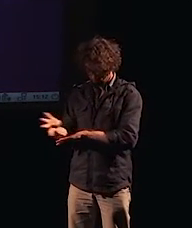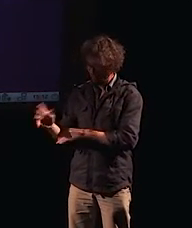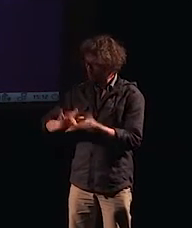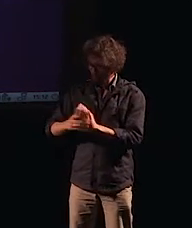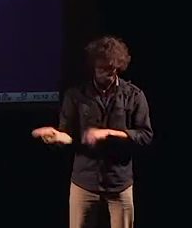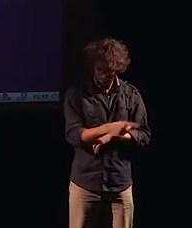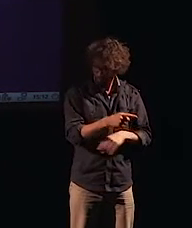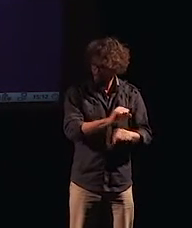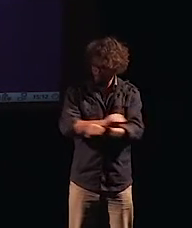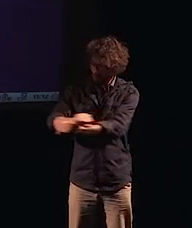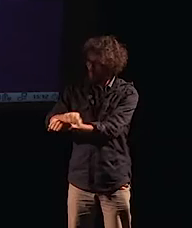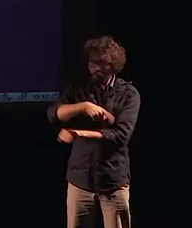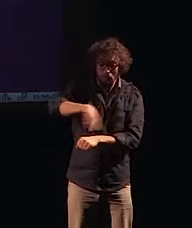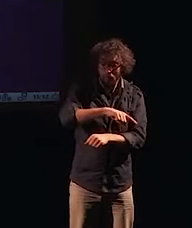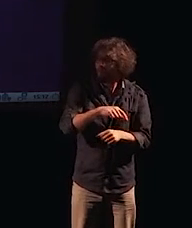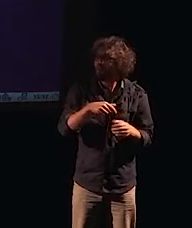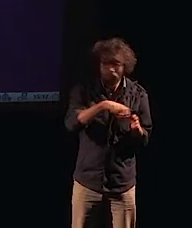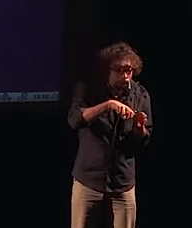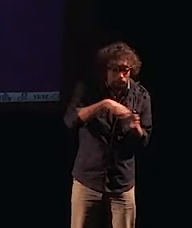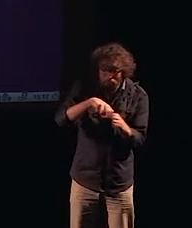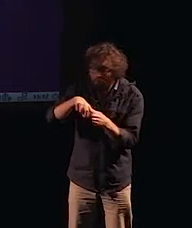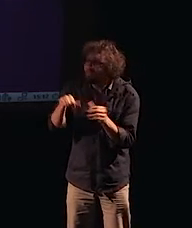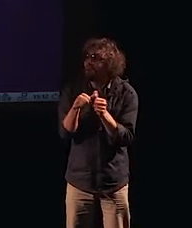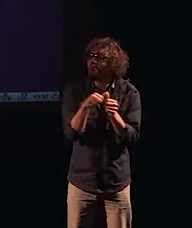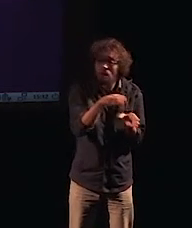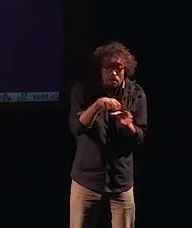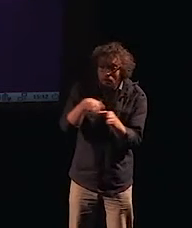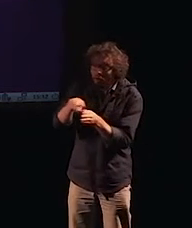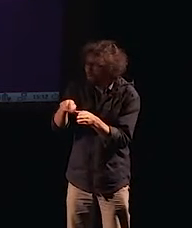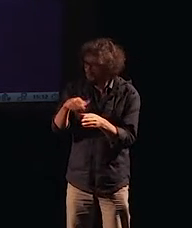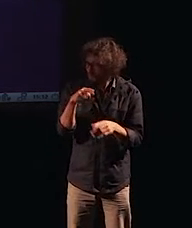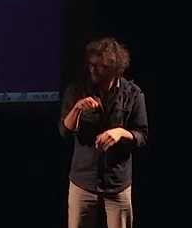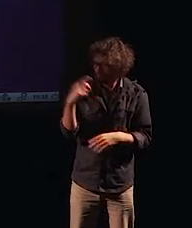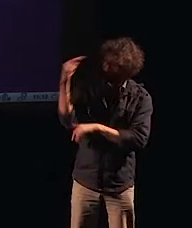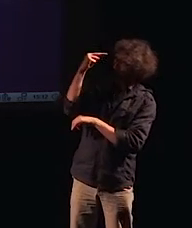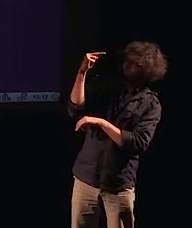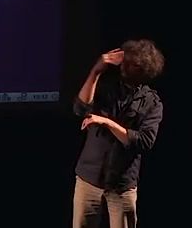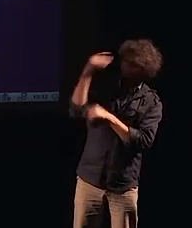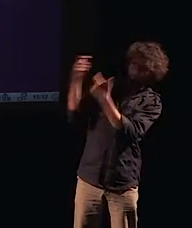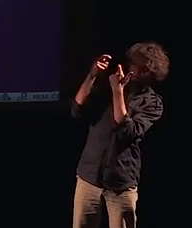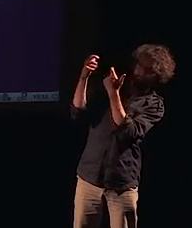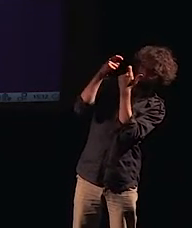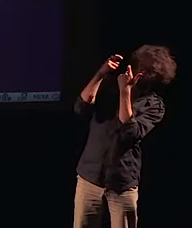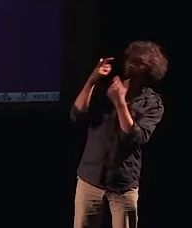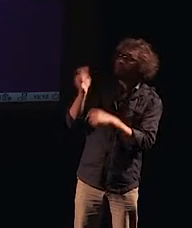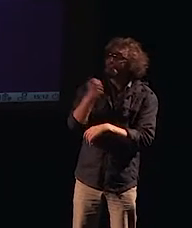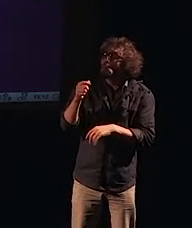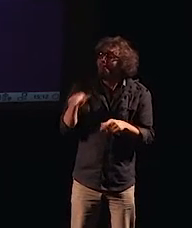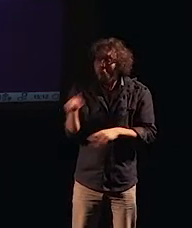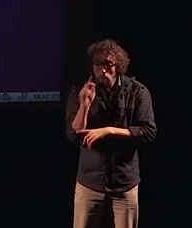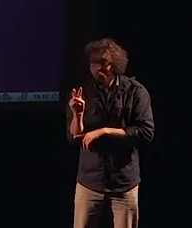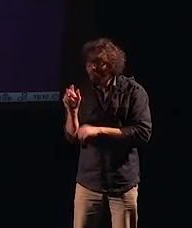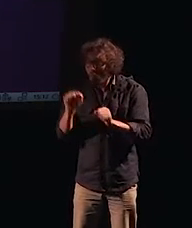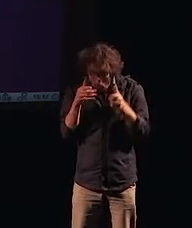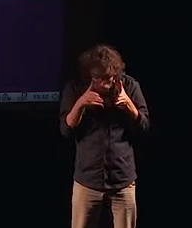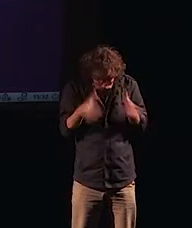cellule ? Ils se sentent en permanence surveillés. Ils ne sont pas forcément regardés là, maintenant, tout de suite par le gardien